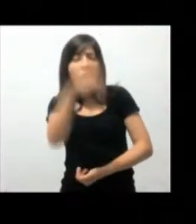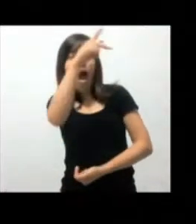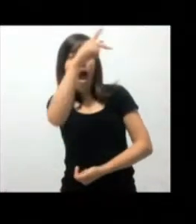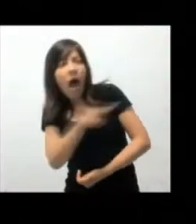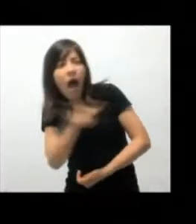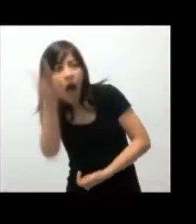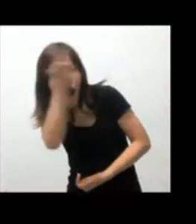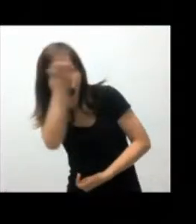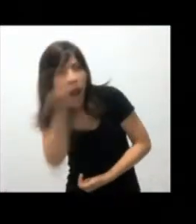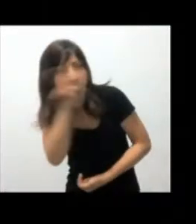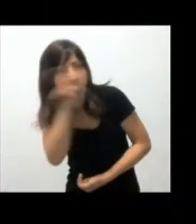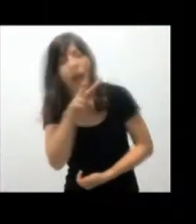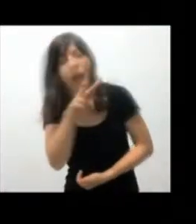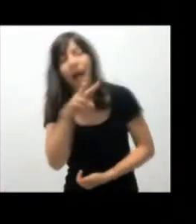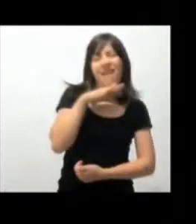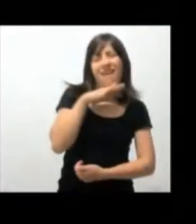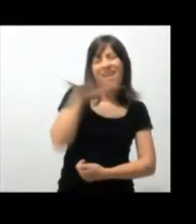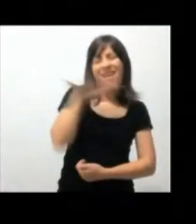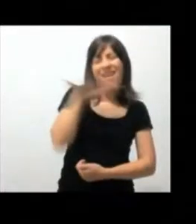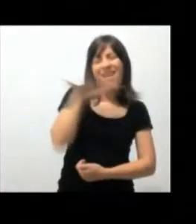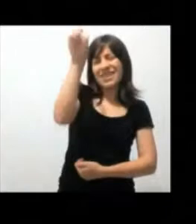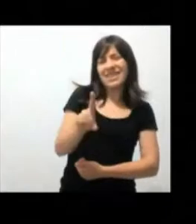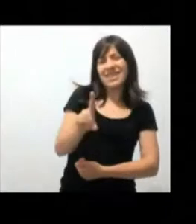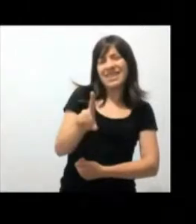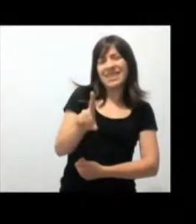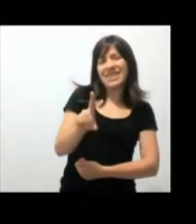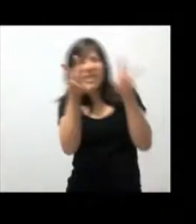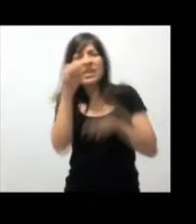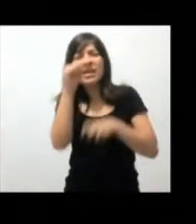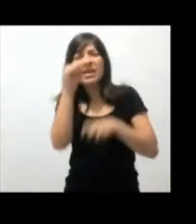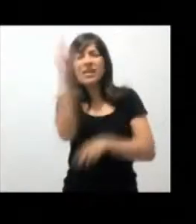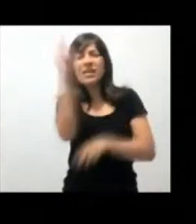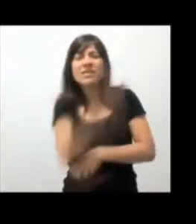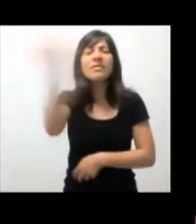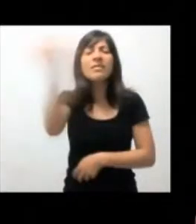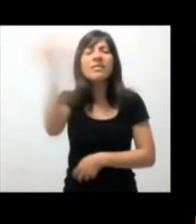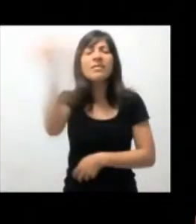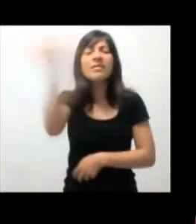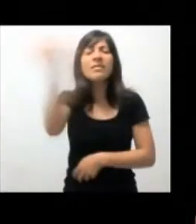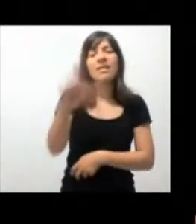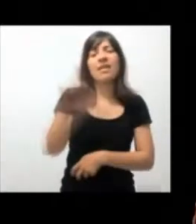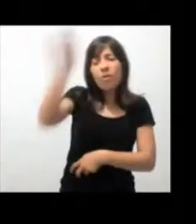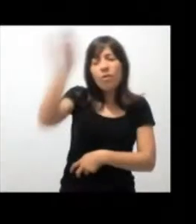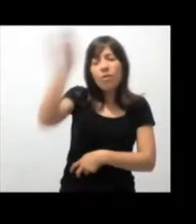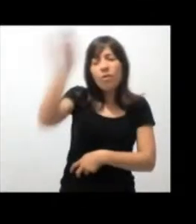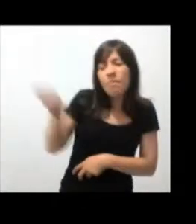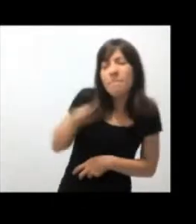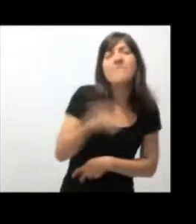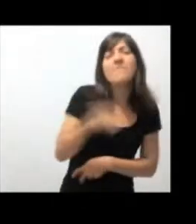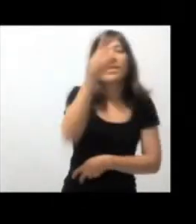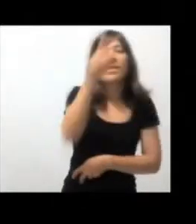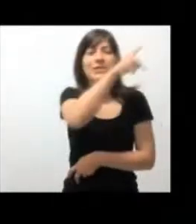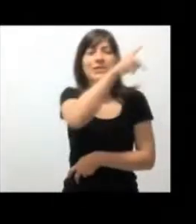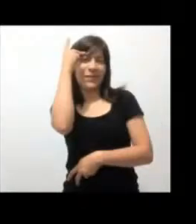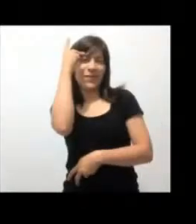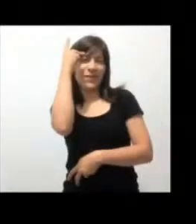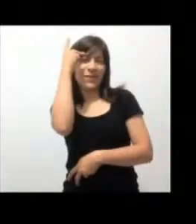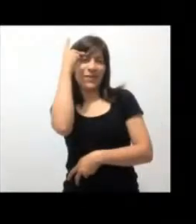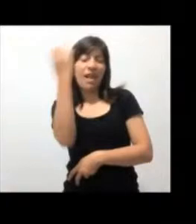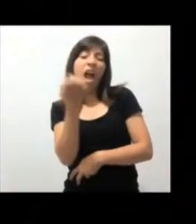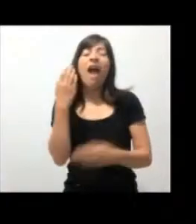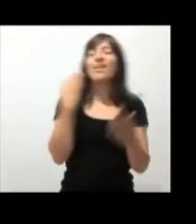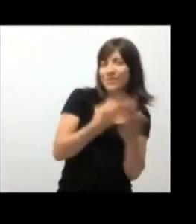milhões de pessoas que querem estudar, que querem trabalhar, que querem ganhar dinheiro, que